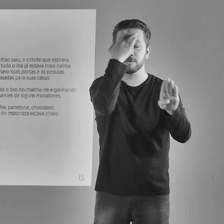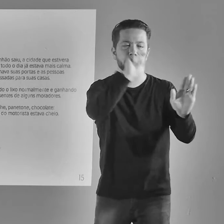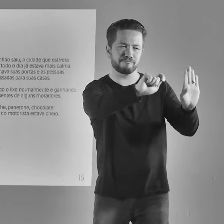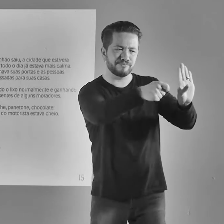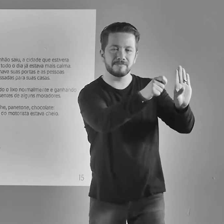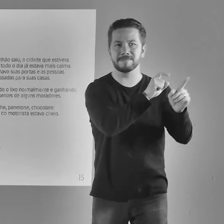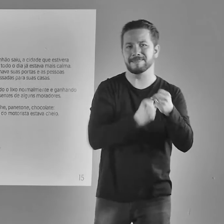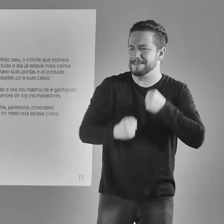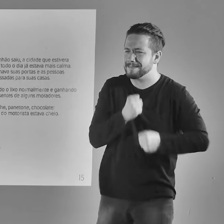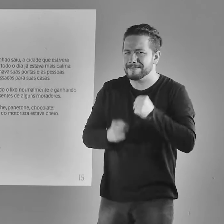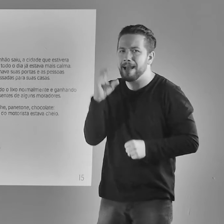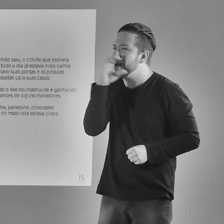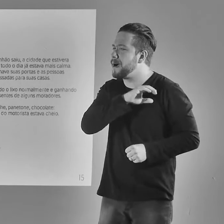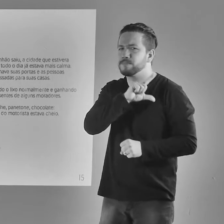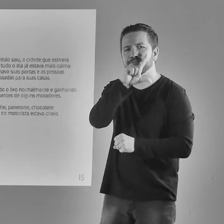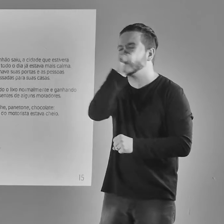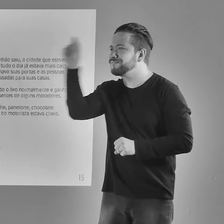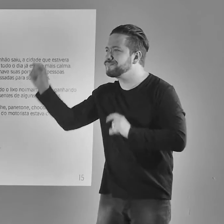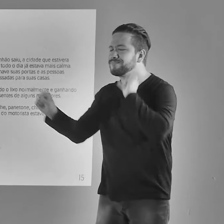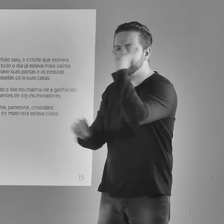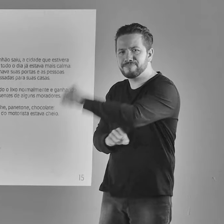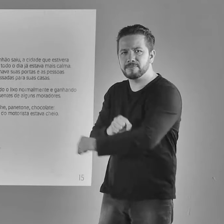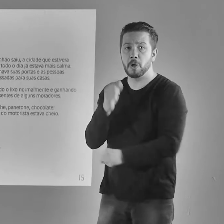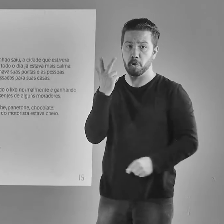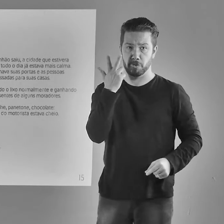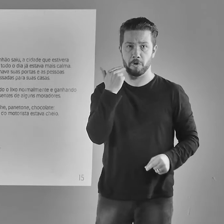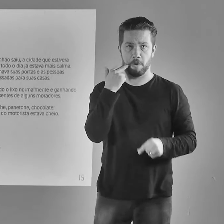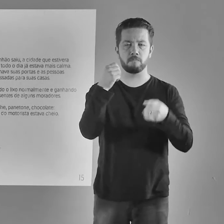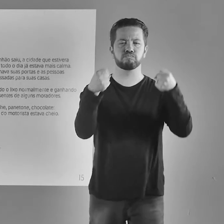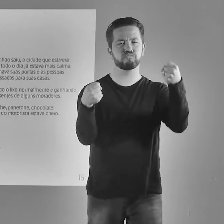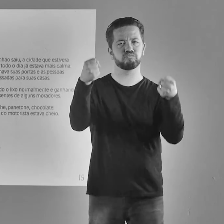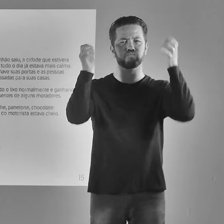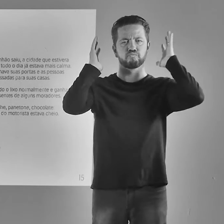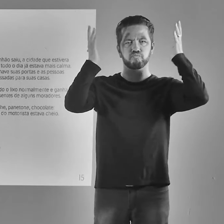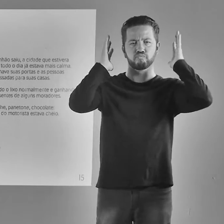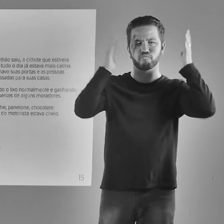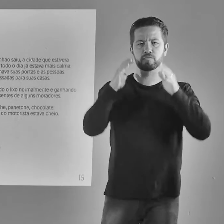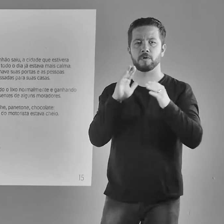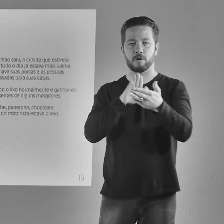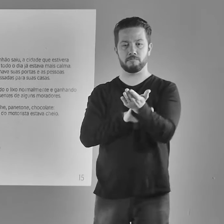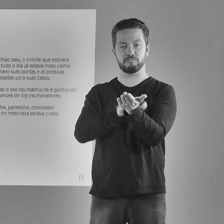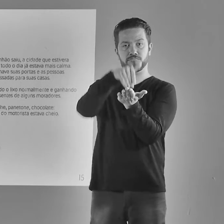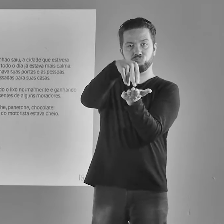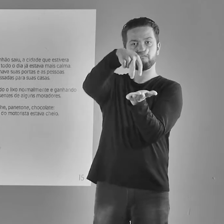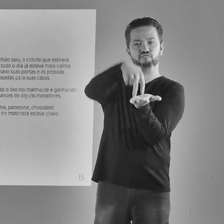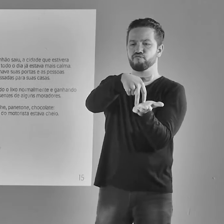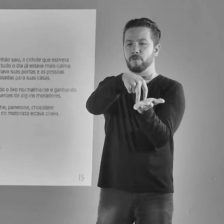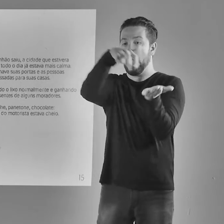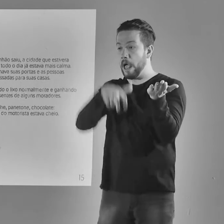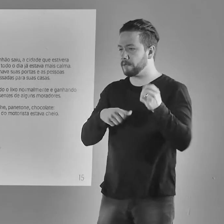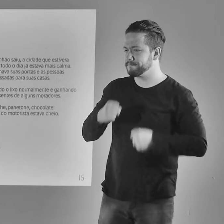para suas casas. Foram recolhendo lixo normalmente e ganhando aqui e ali os presentes de